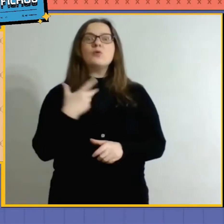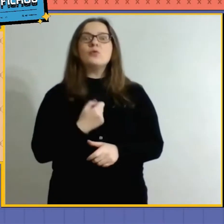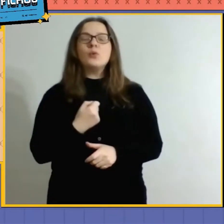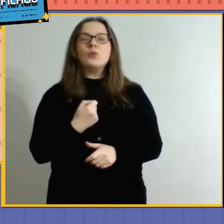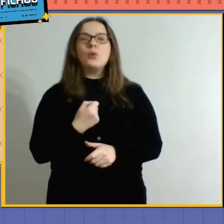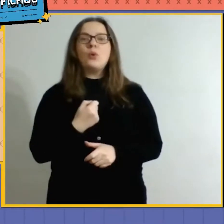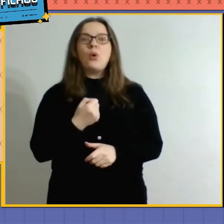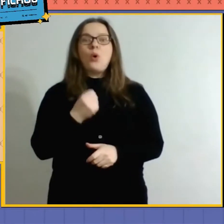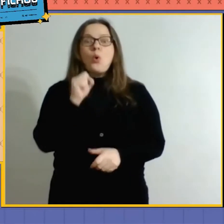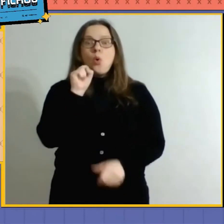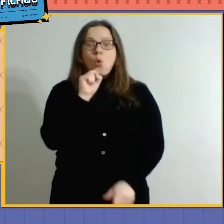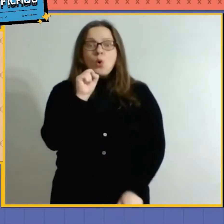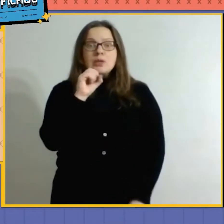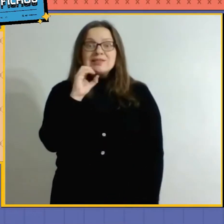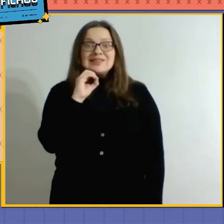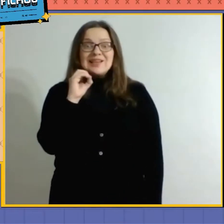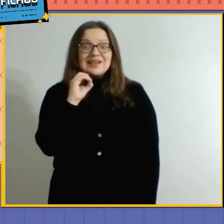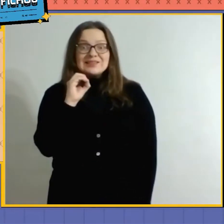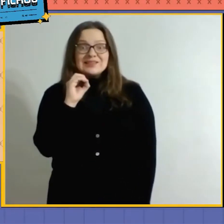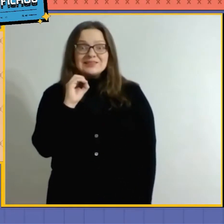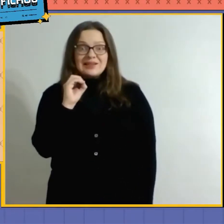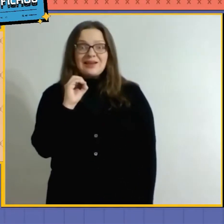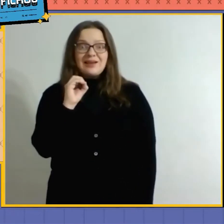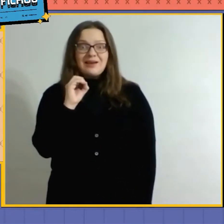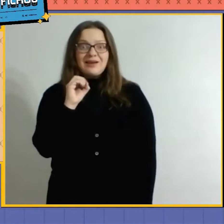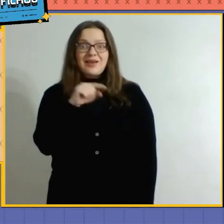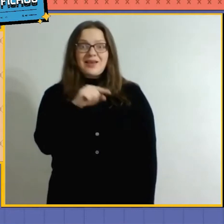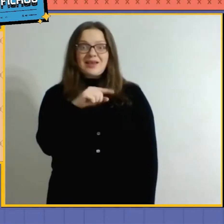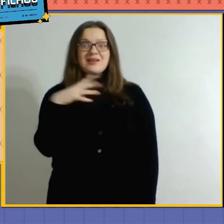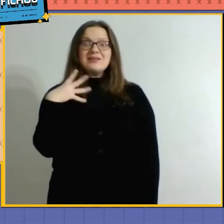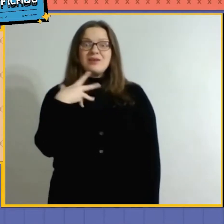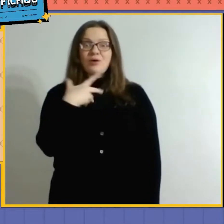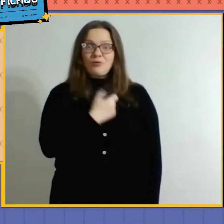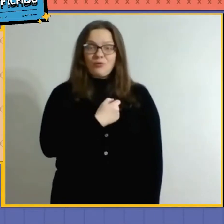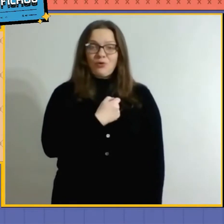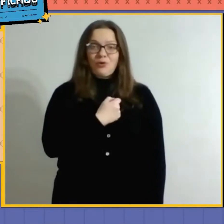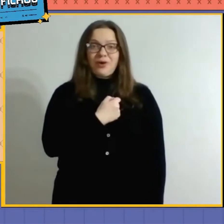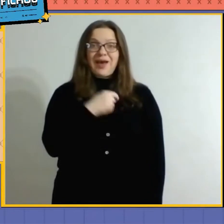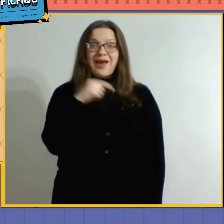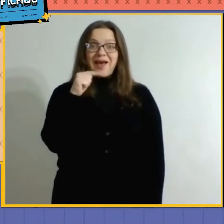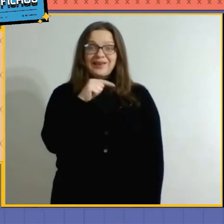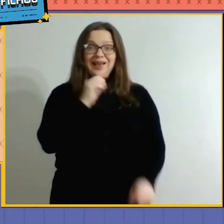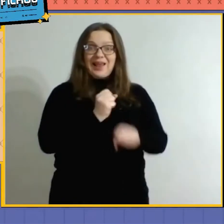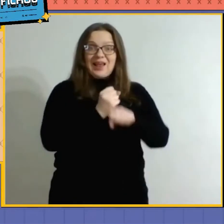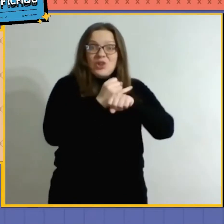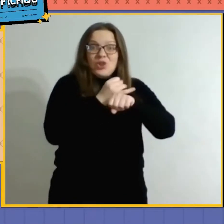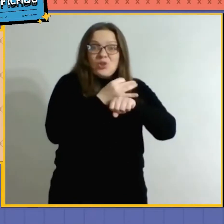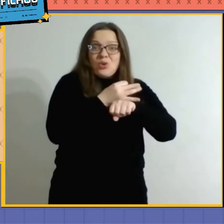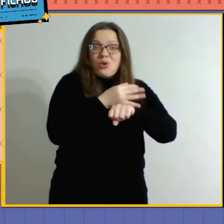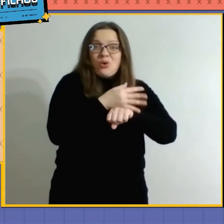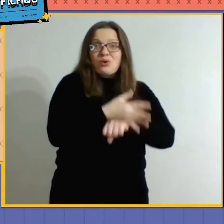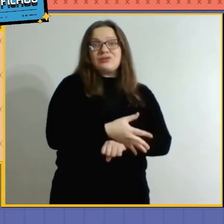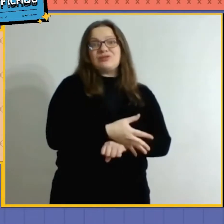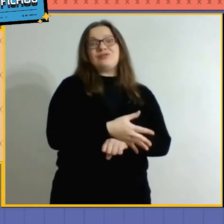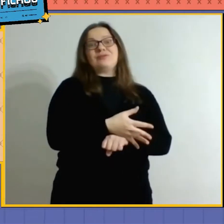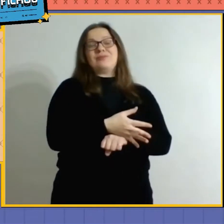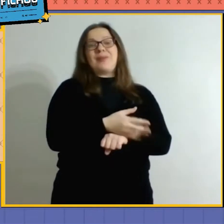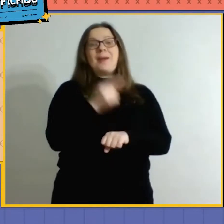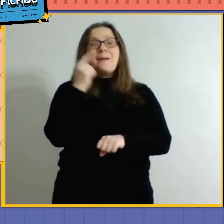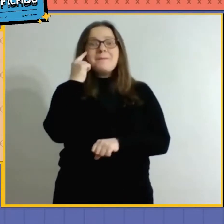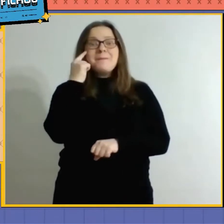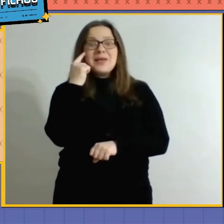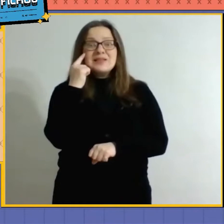80 homens foram salvos por ele naquela noite Imagina você descendo 80 pessoas